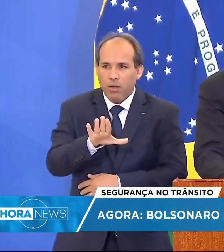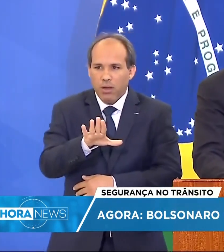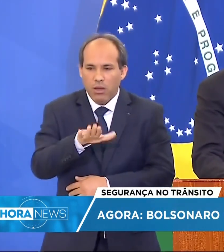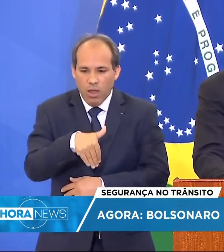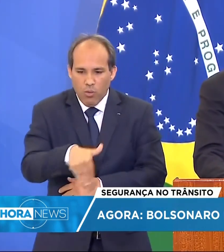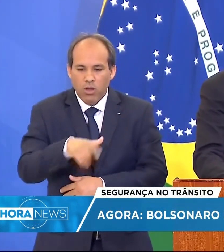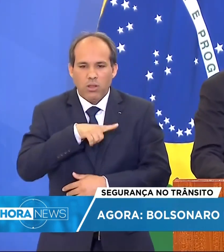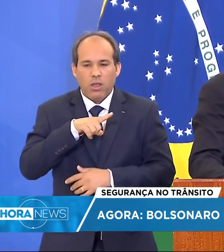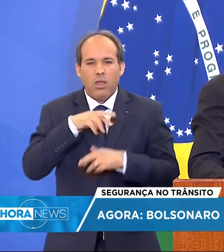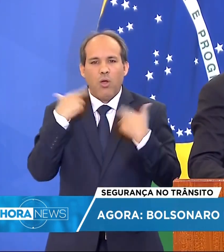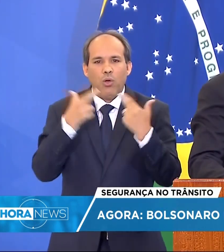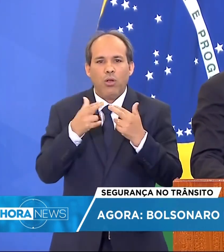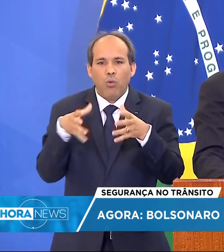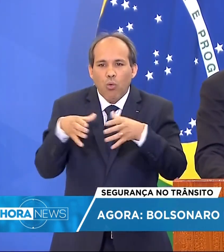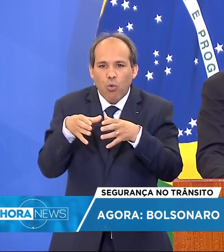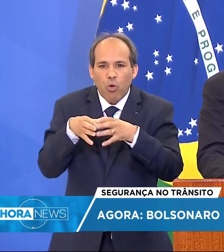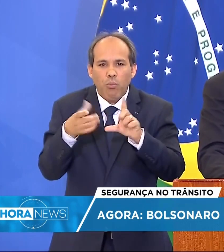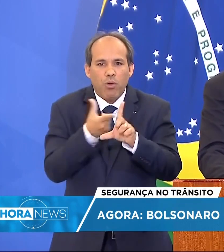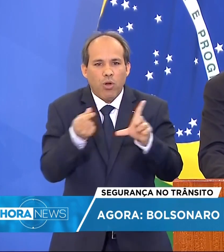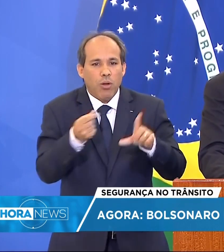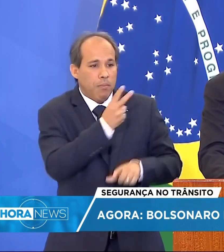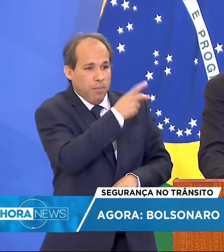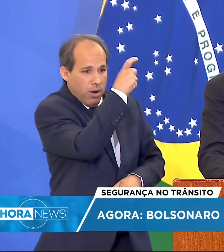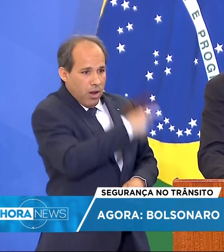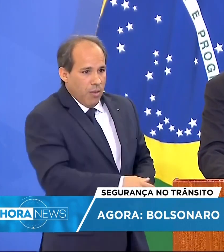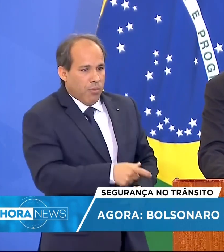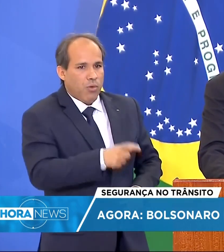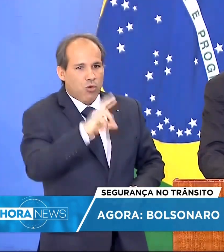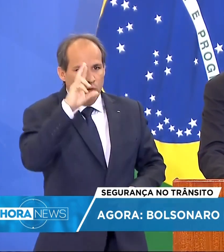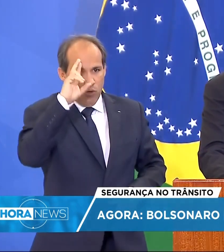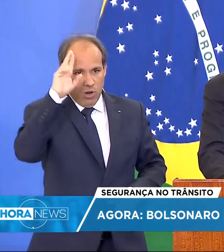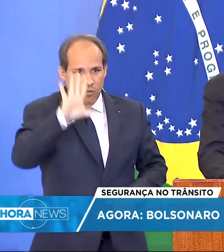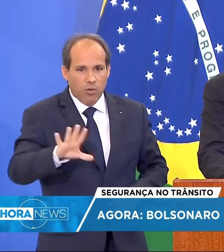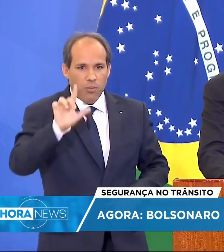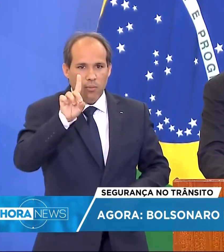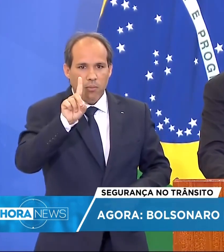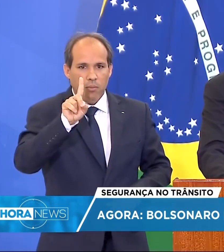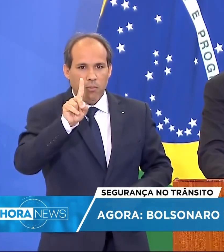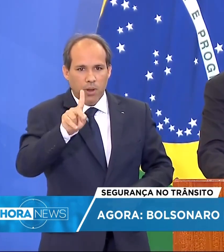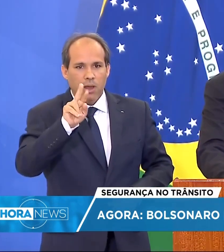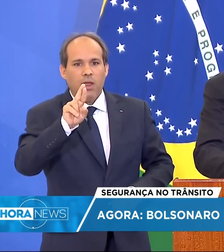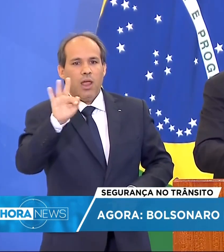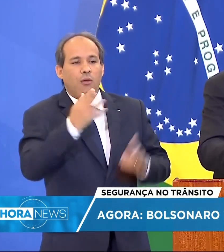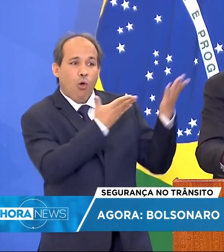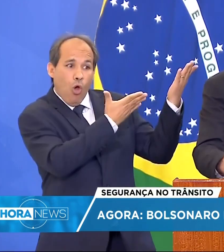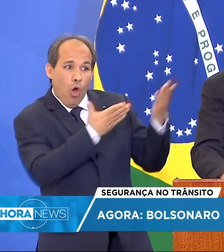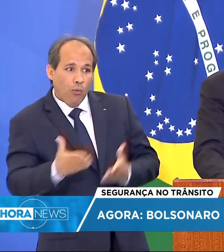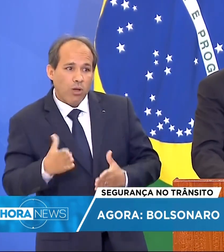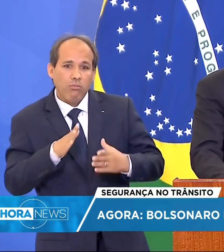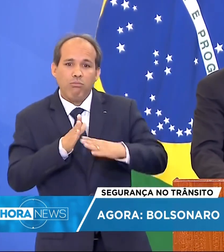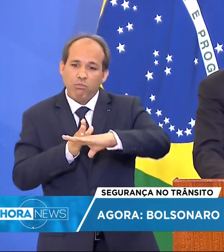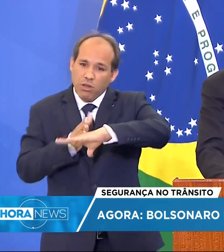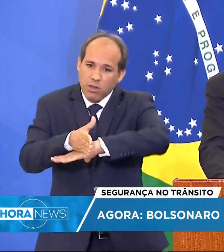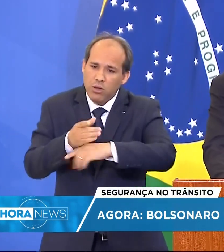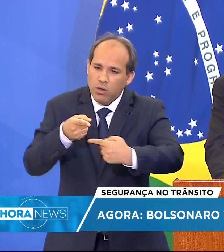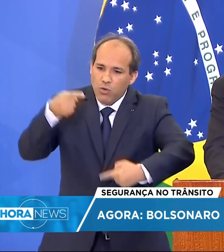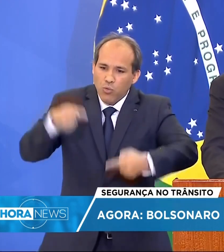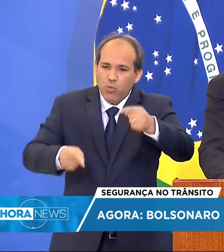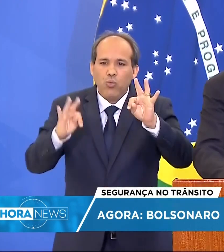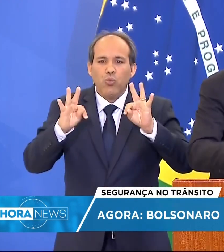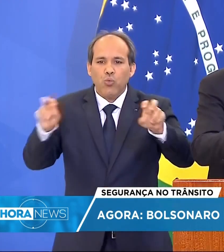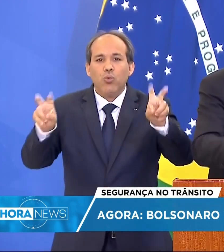equipe econômica, onde o Vasquez foi convidado para discutir também uma coisa que interessa a todos